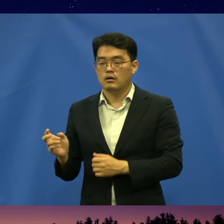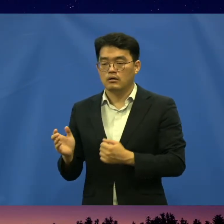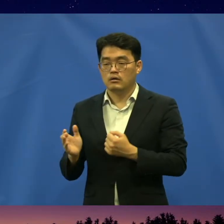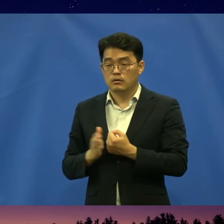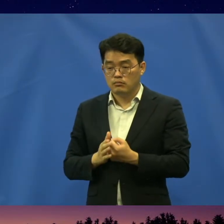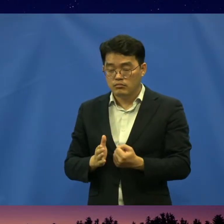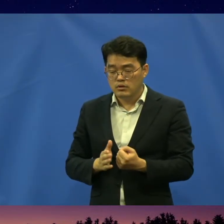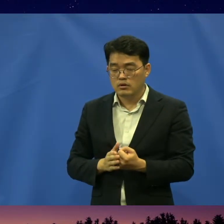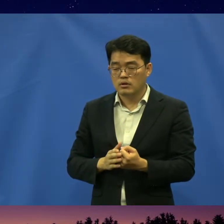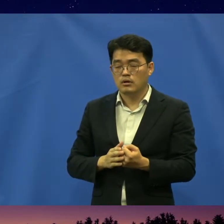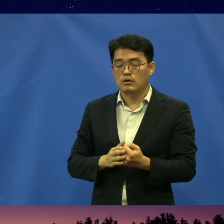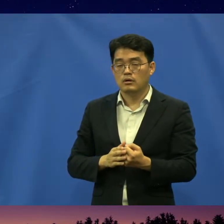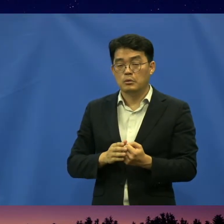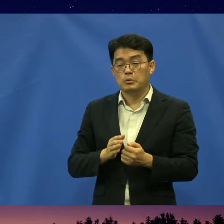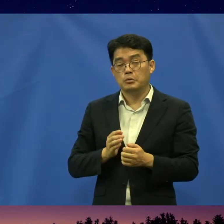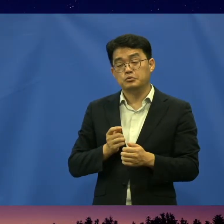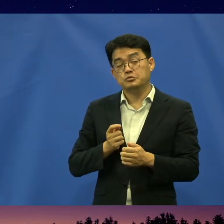싱숭생숭해요.